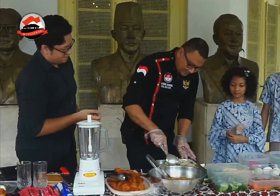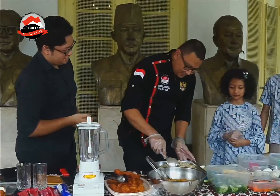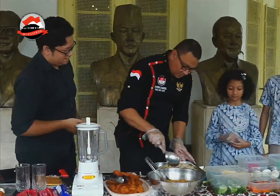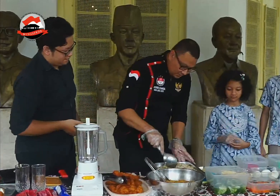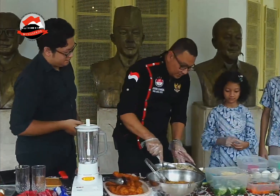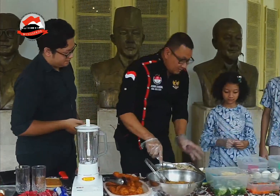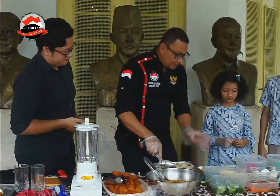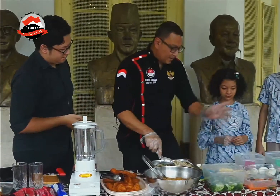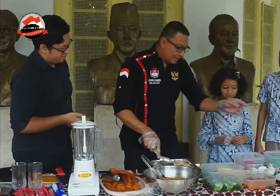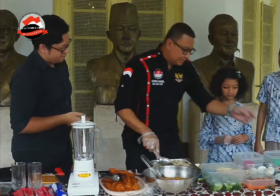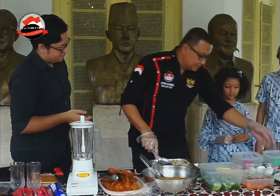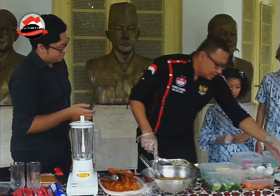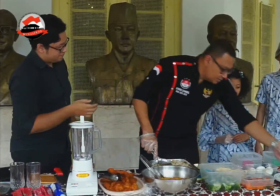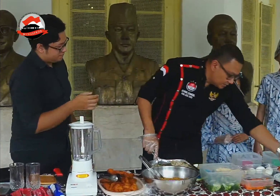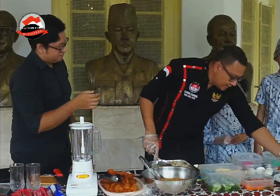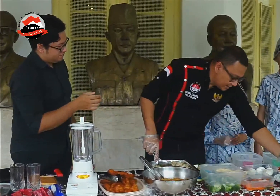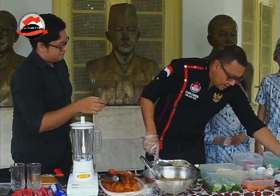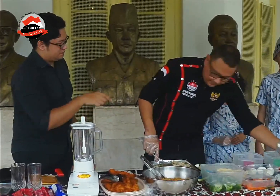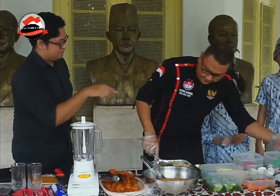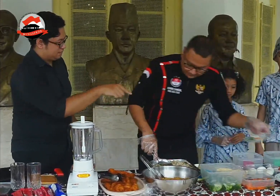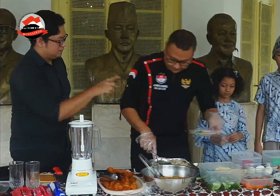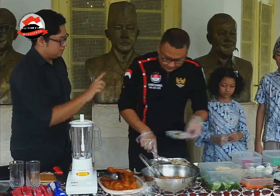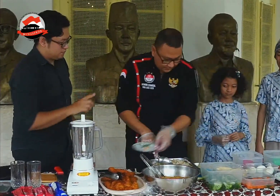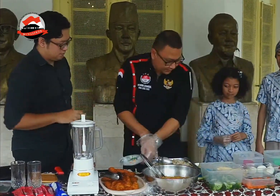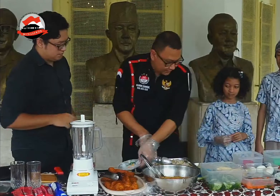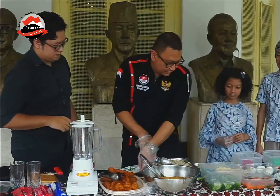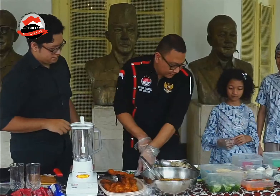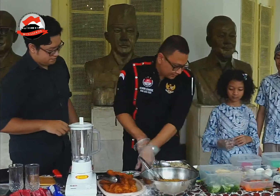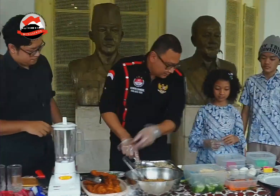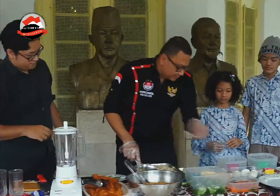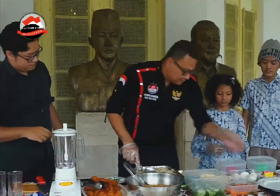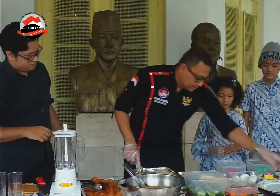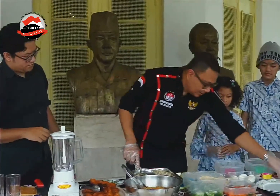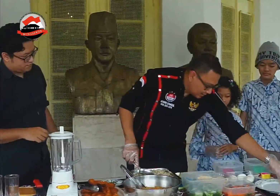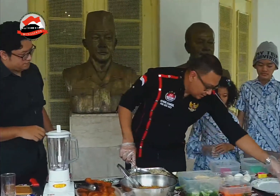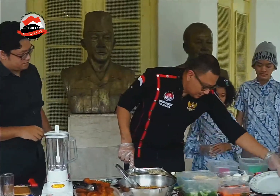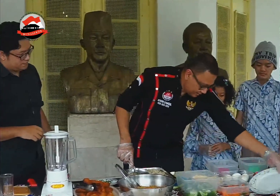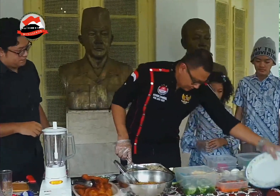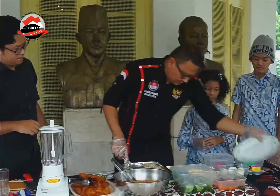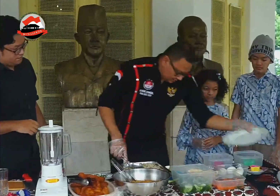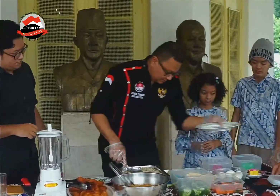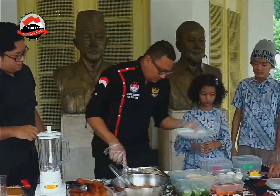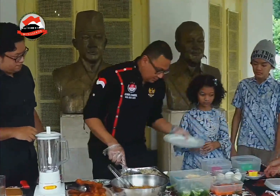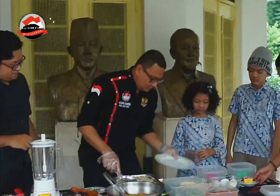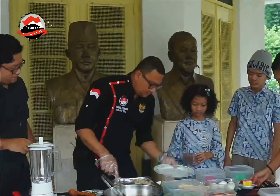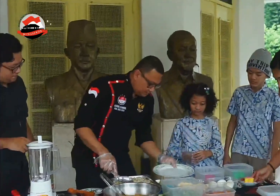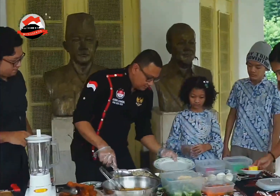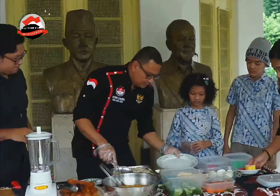Yuk, pakai di sini aja dulu ya, Nada ya. Oke.